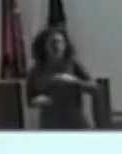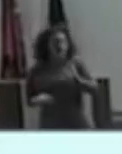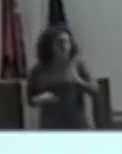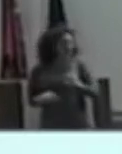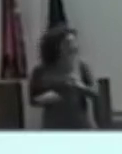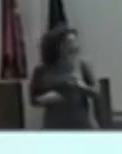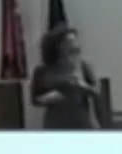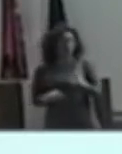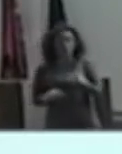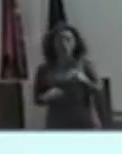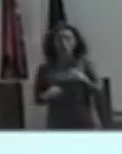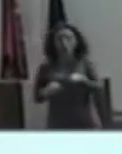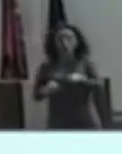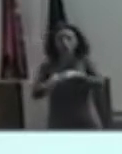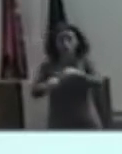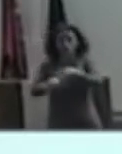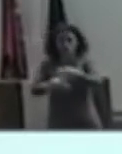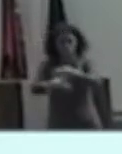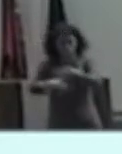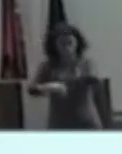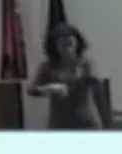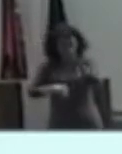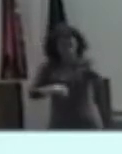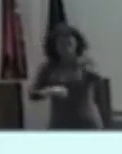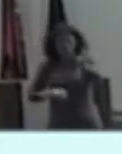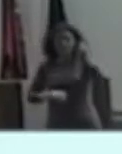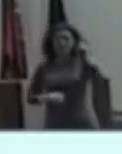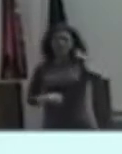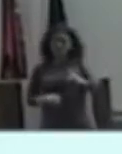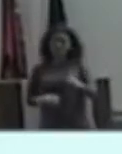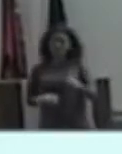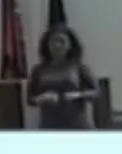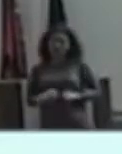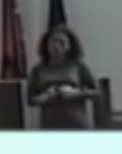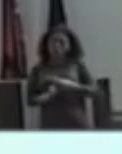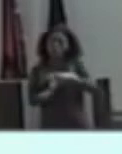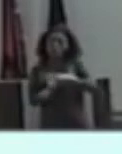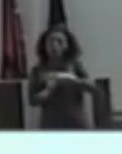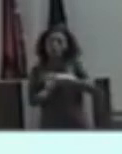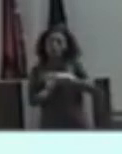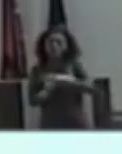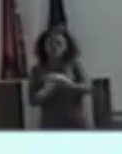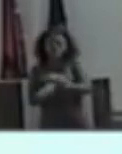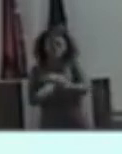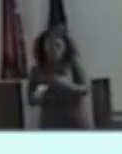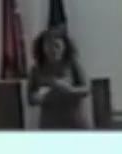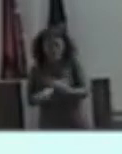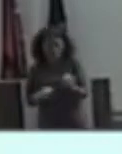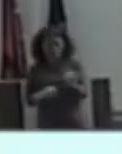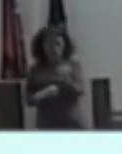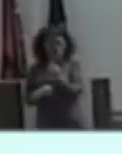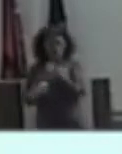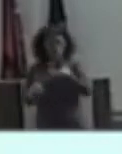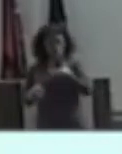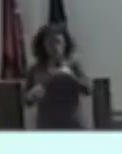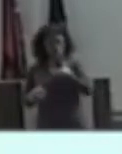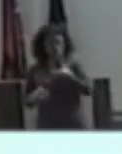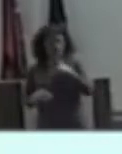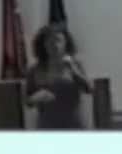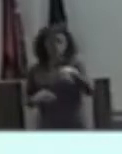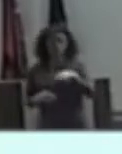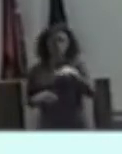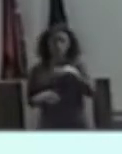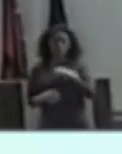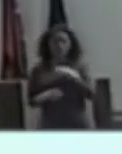un mejor control, ajustar también las dosis que necesitamos exactamente, que comentábamos, y poder